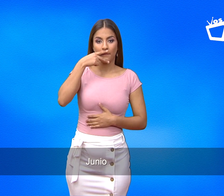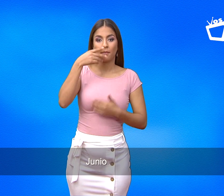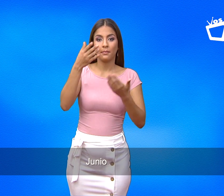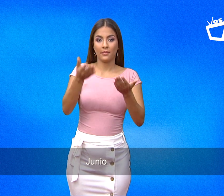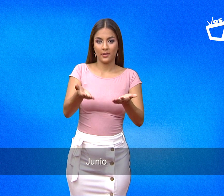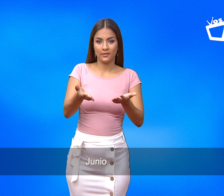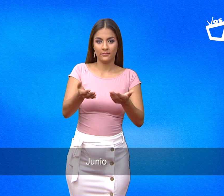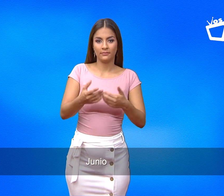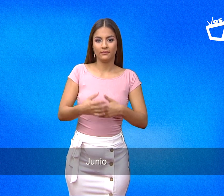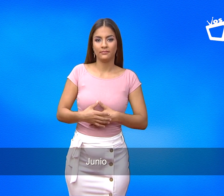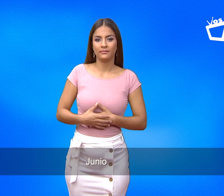junio